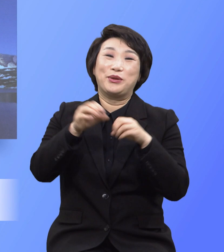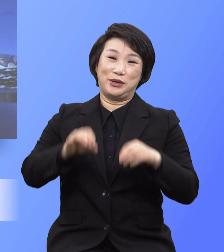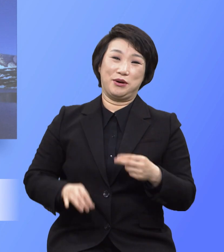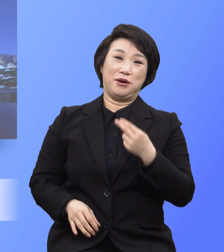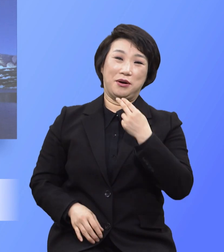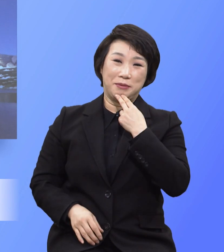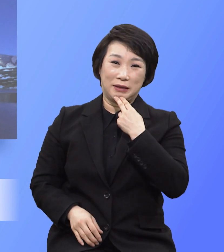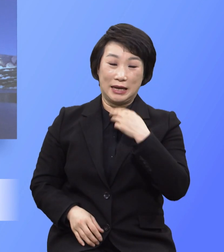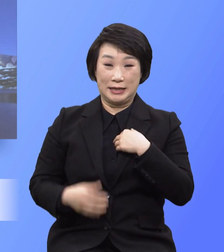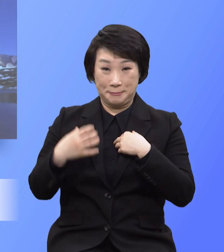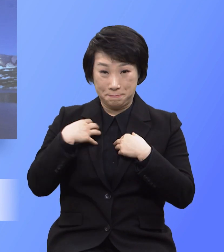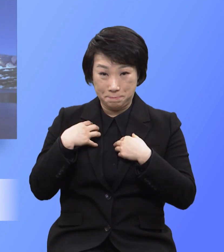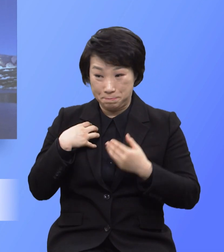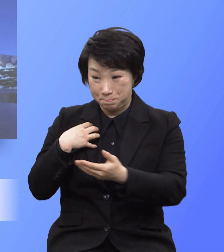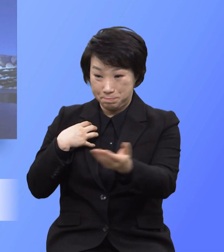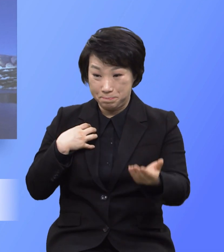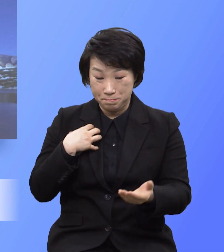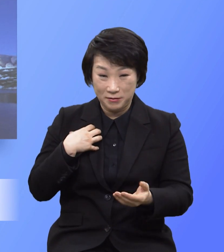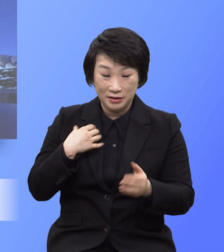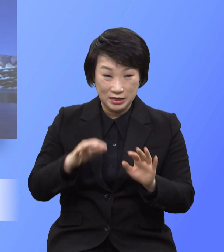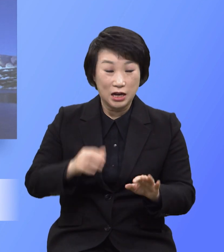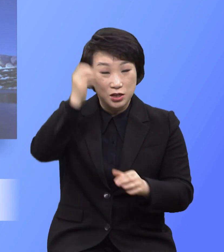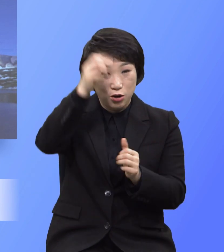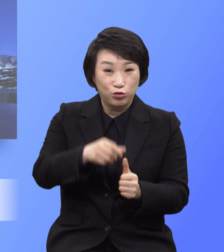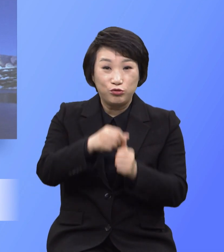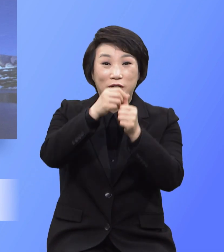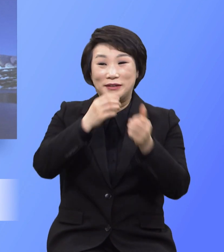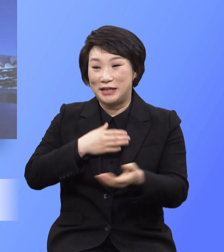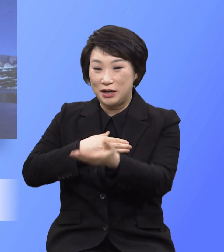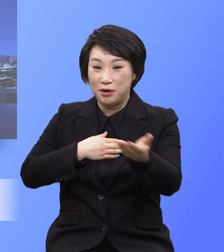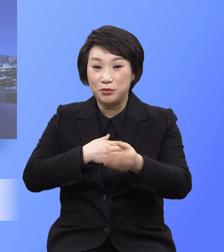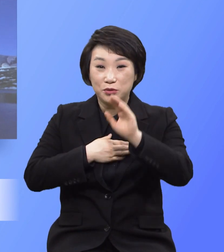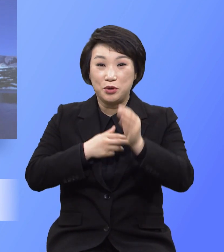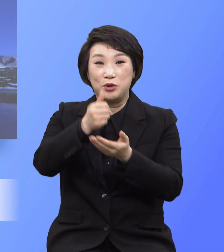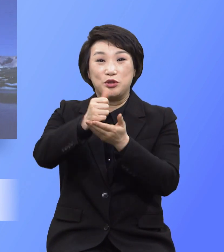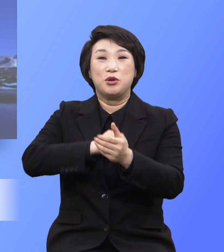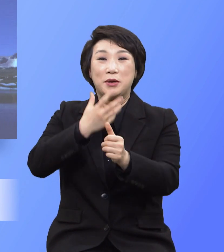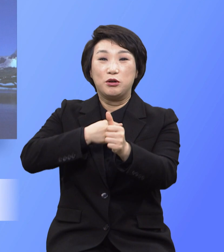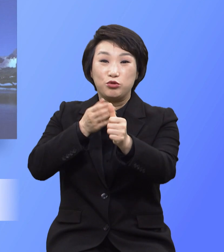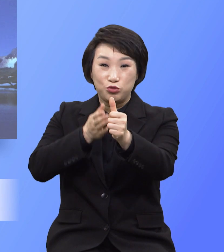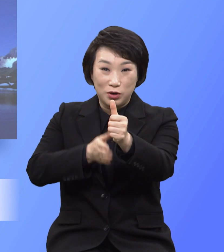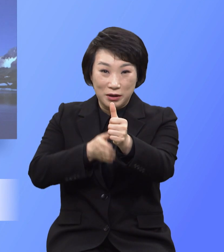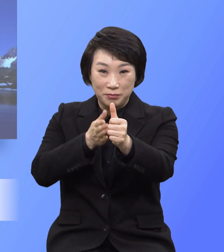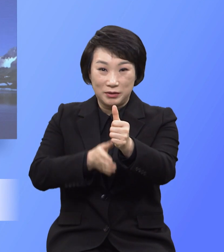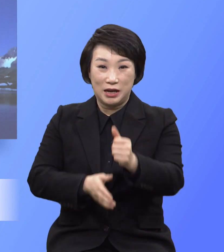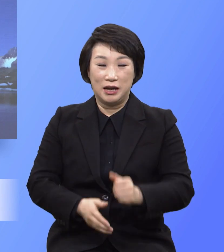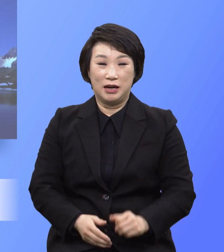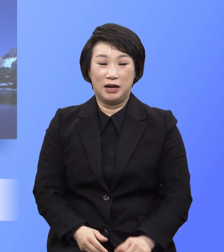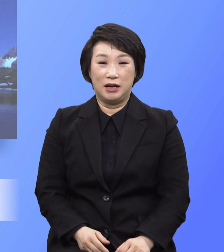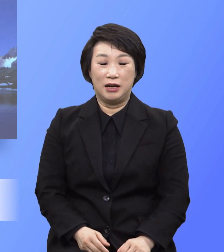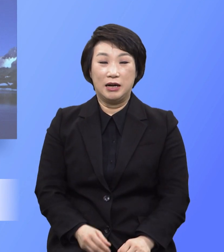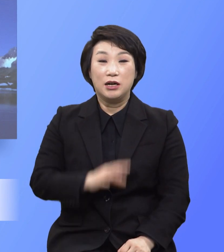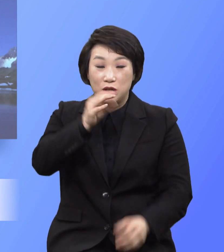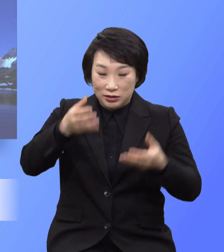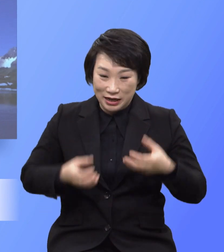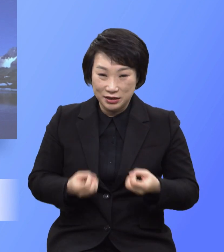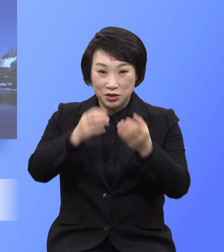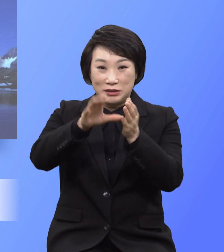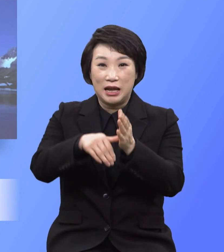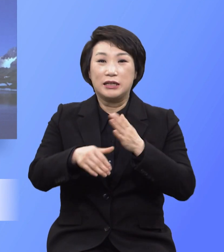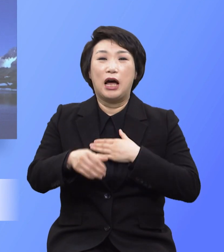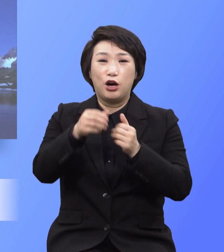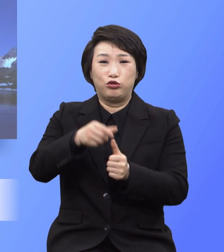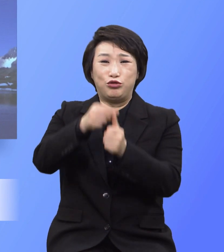않도록 여러분들의 영혼 살리는 여러분 되기를 주님의 이름으로 축원합니다. 그래서 성탄절에 내